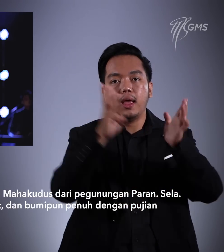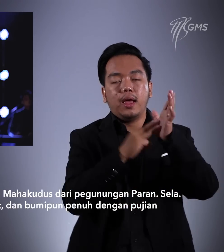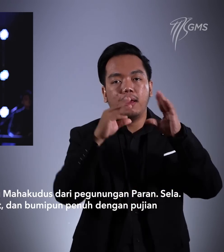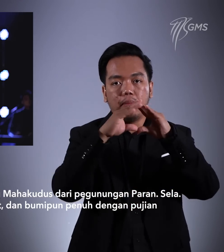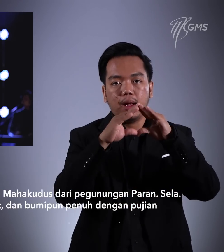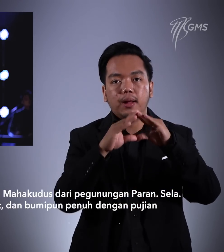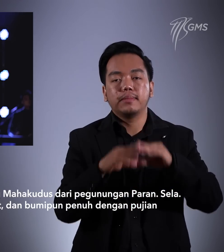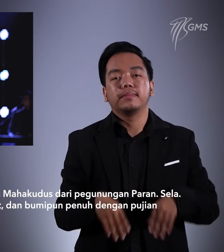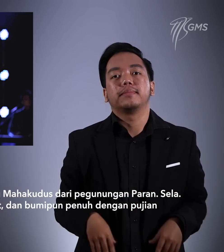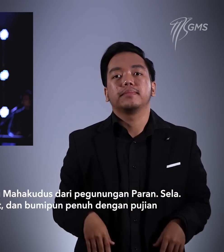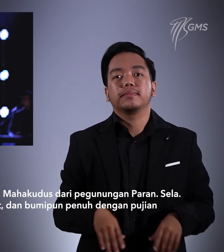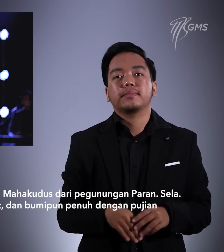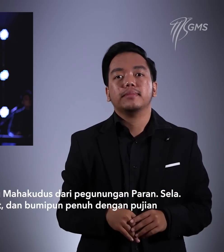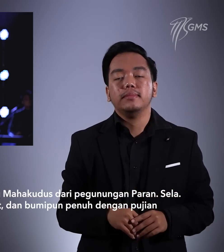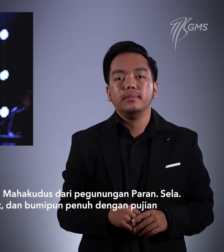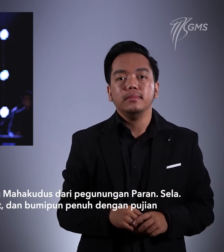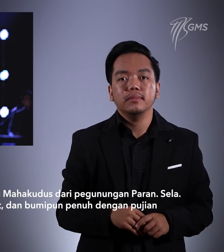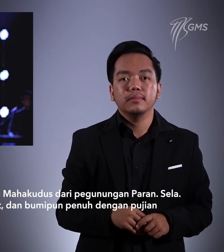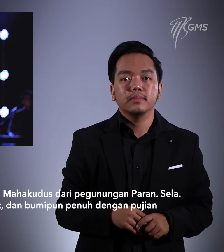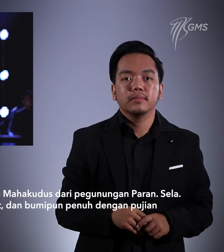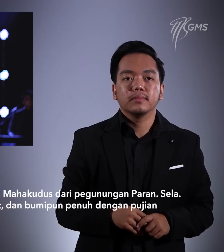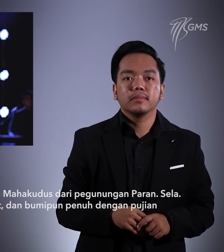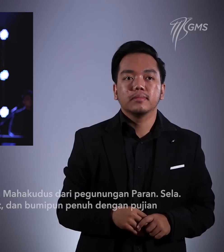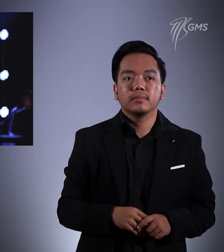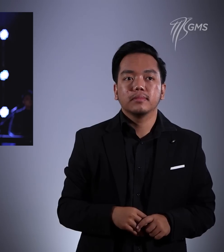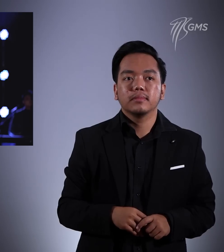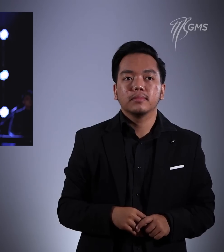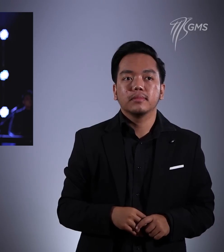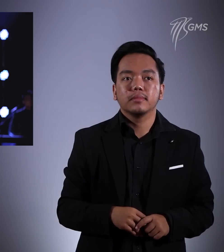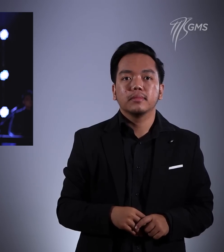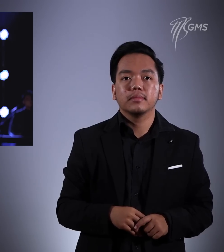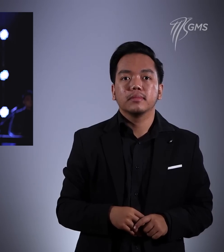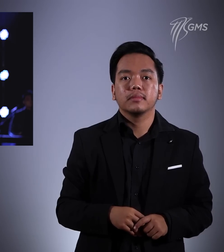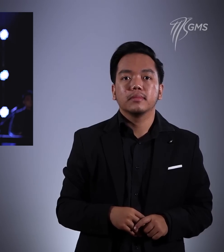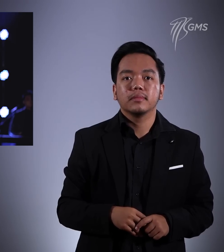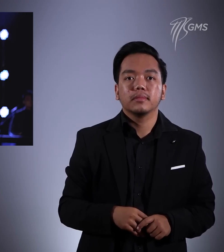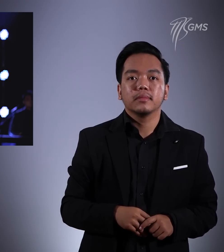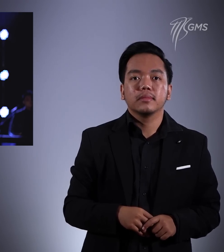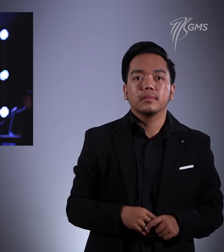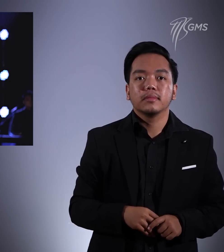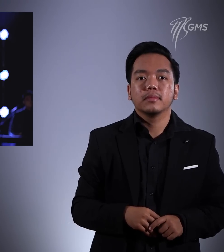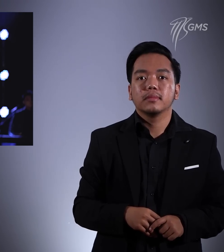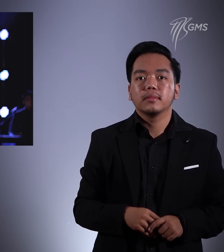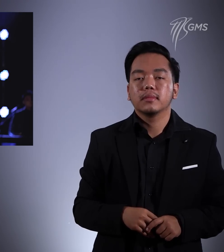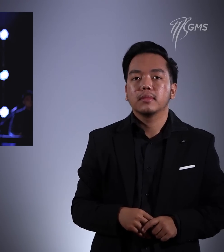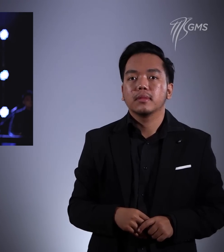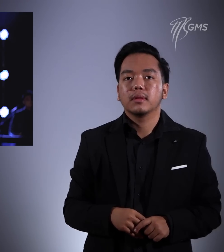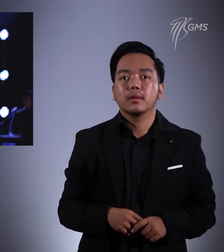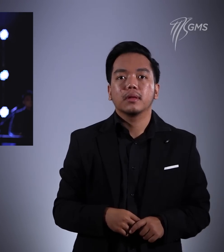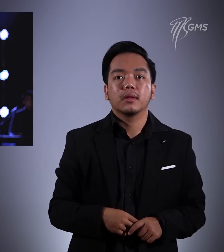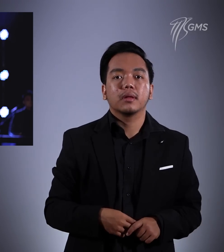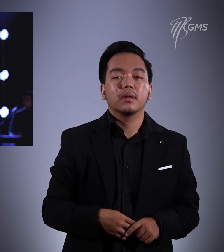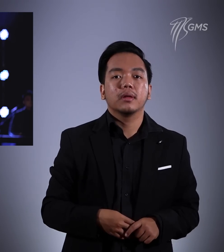langit. Dan bumi pun penuh dengan pujian kepadanya. Tunggu sebentar, kok tiba-tiba ke negeri Teman lah, pegunungan Paran. Kok ada geografis,